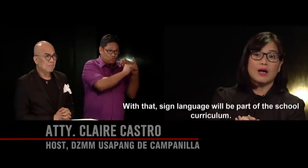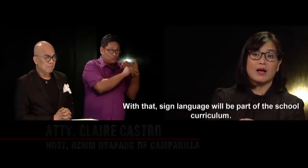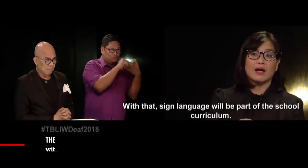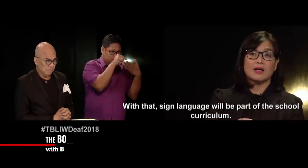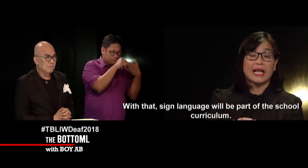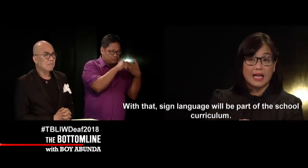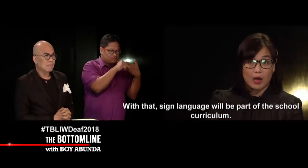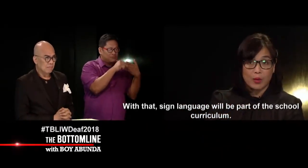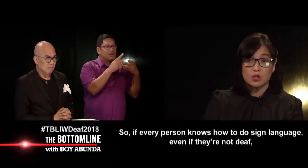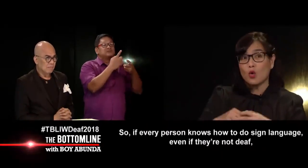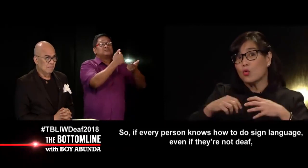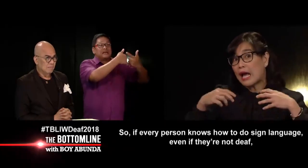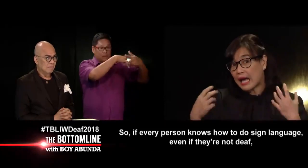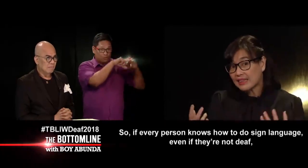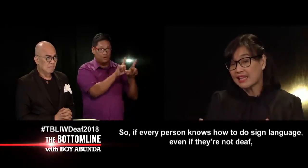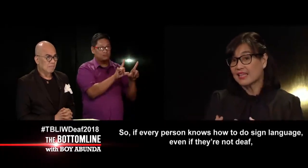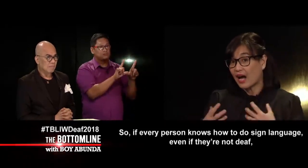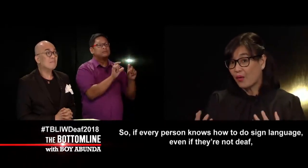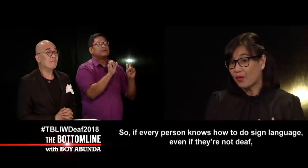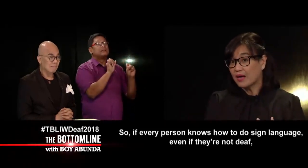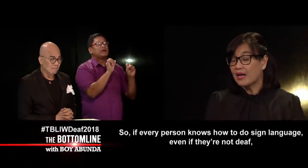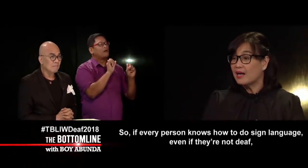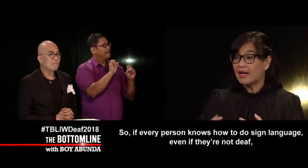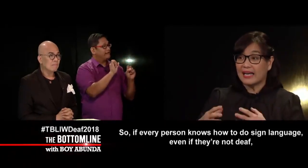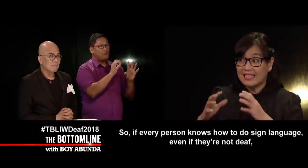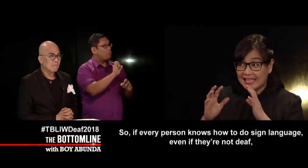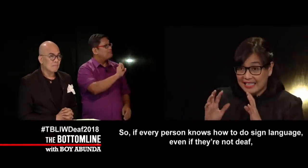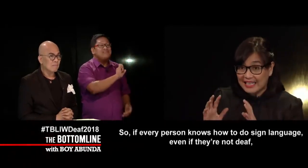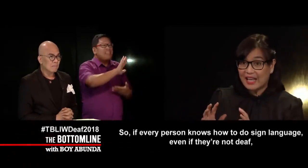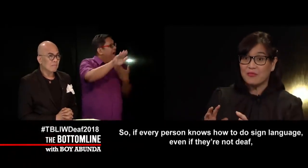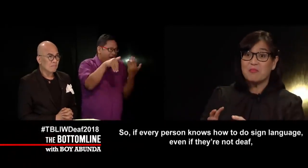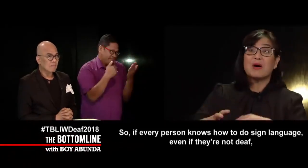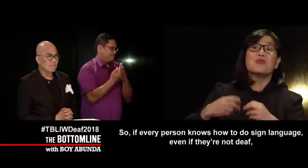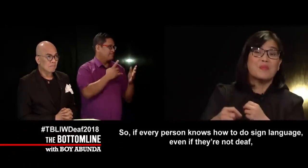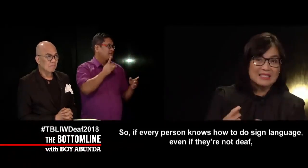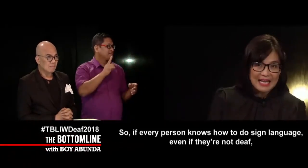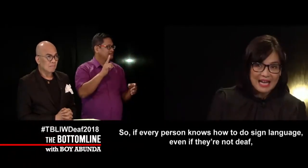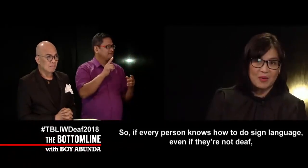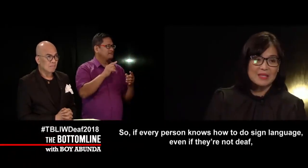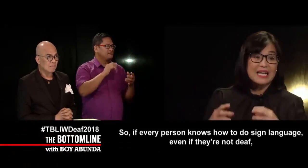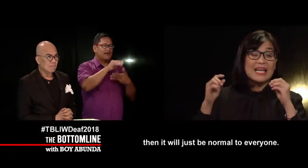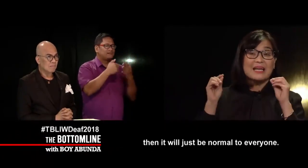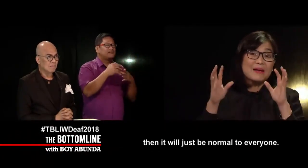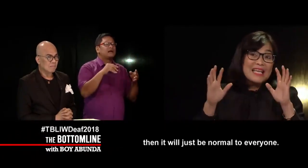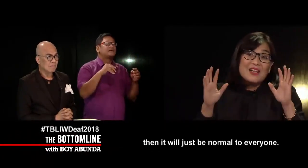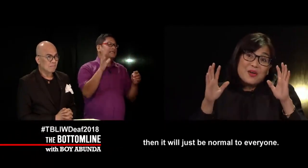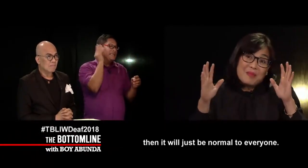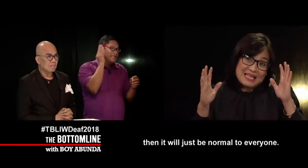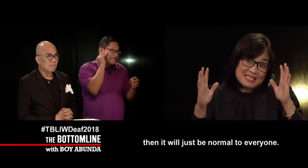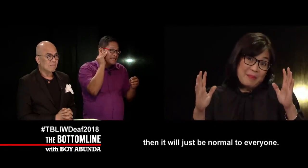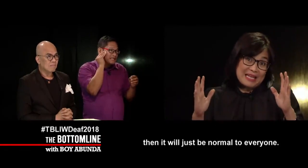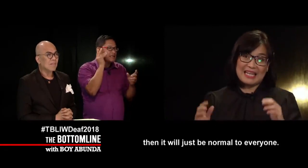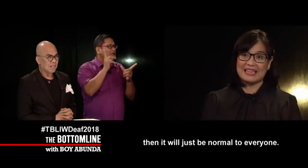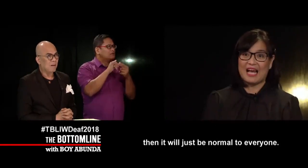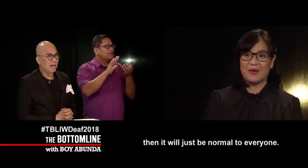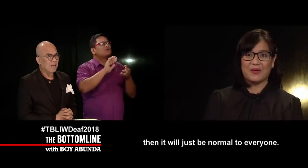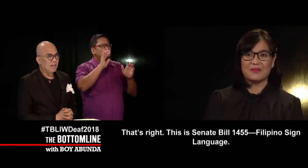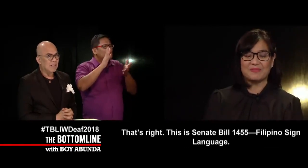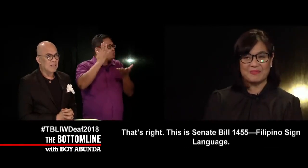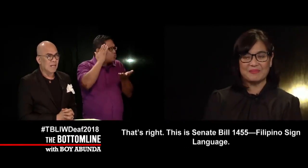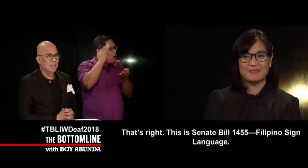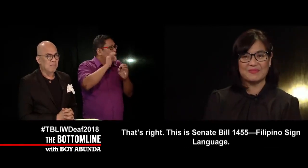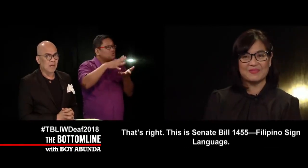yung sign language. So kung lahat ng tao, kahit hindi siya deaf, marunong mag-sign language, magiging normal na siya sa paningin ng